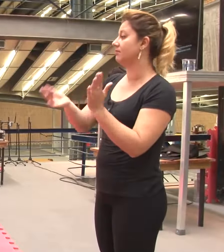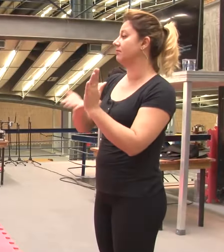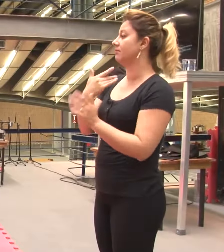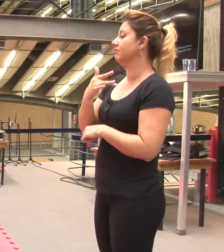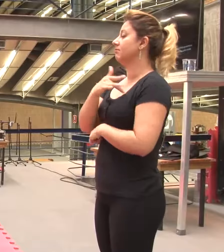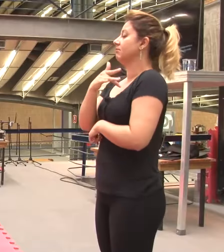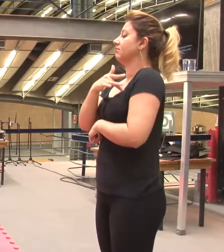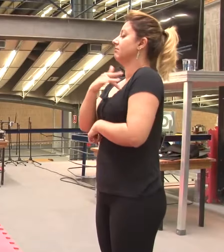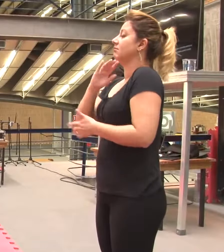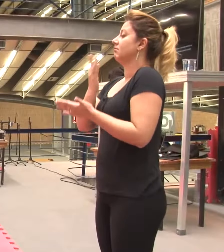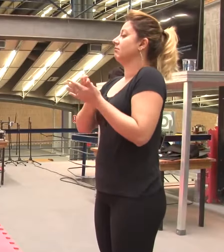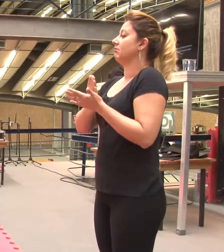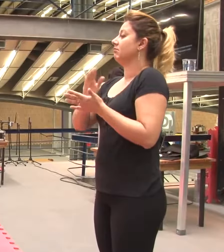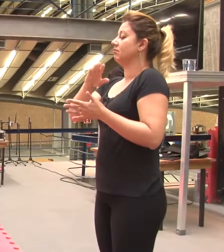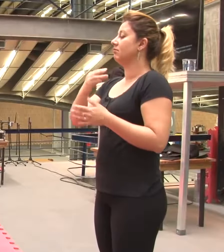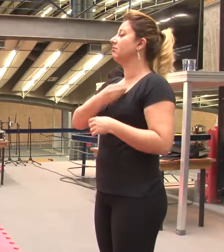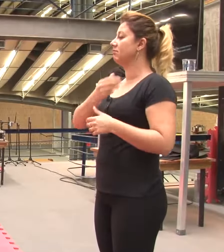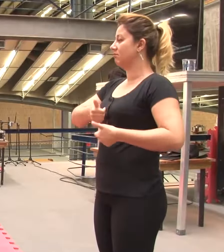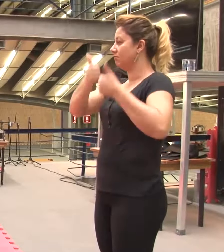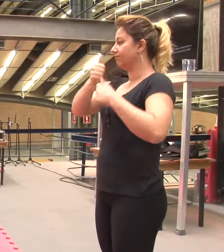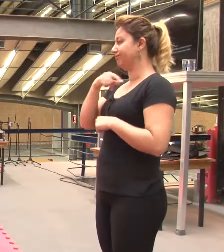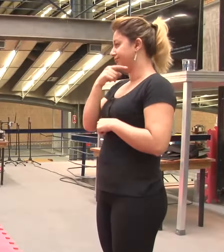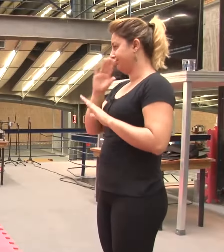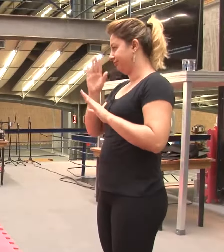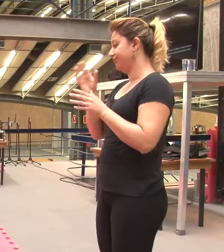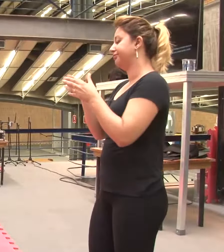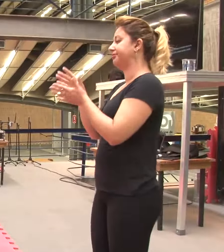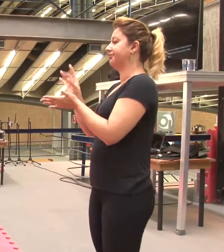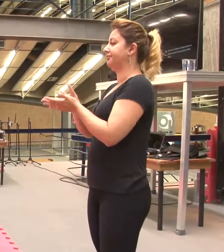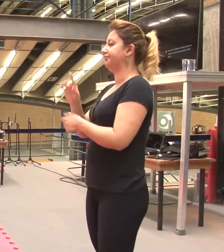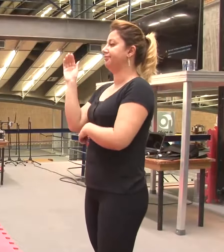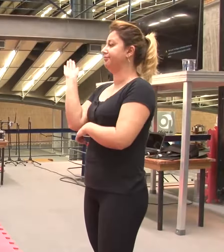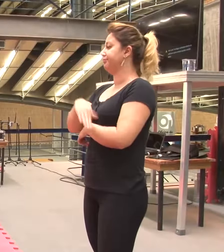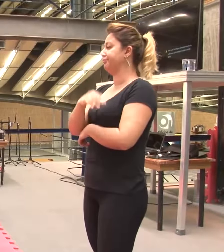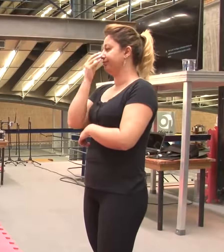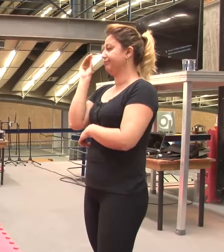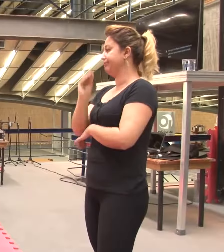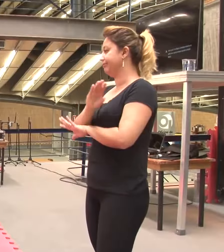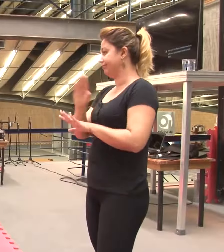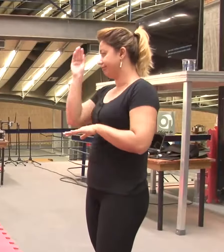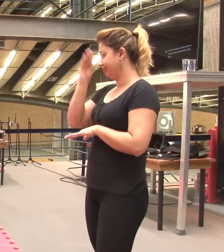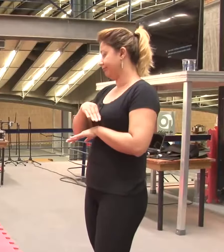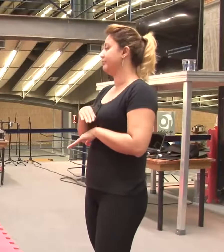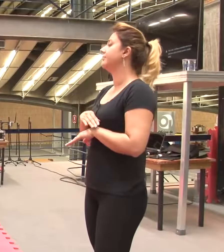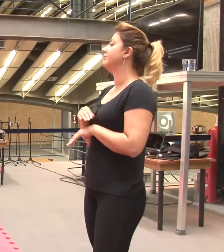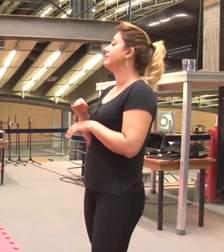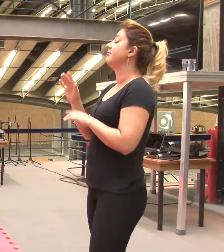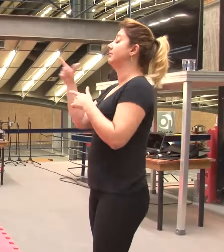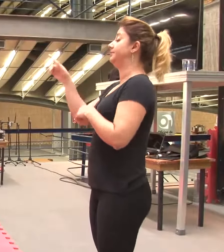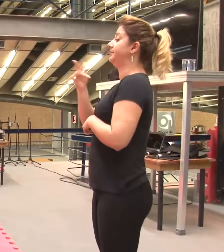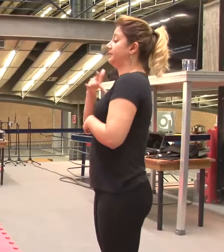nada agrega, segundo Jean. O romance realista quer o